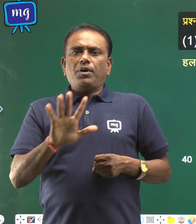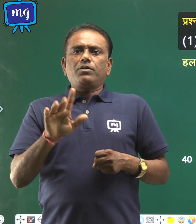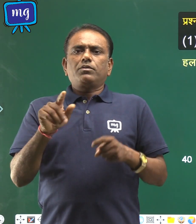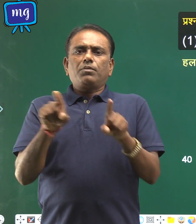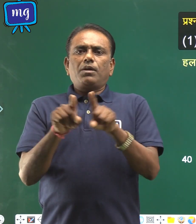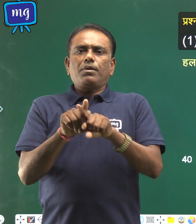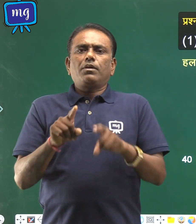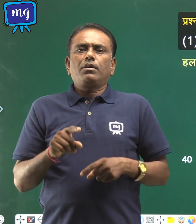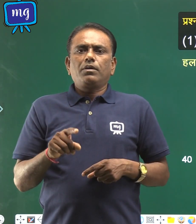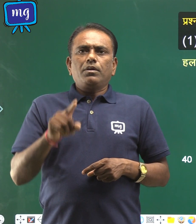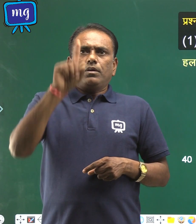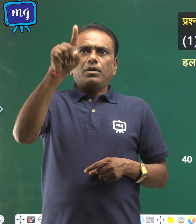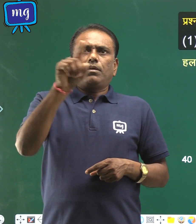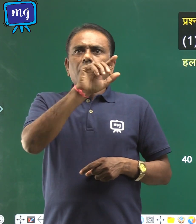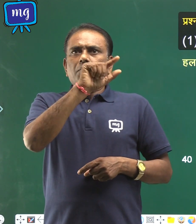बराबर है